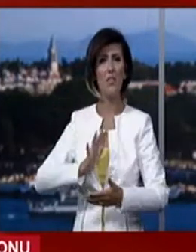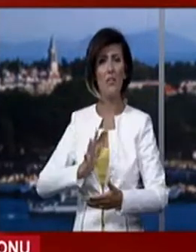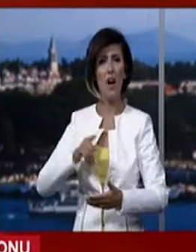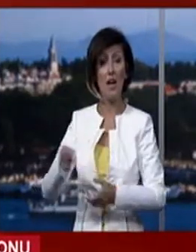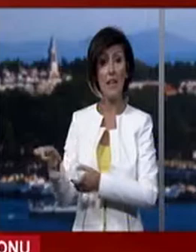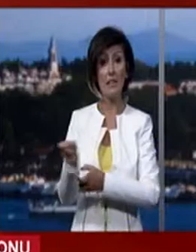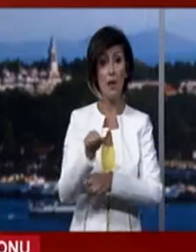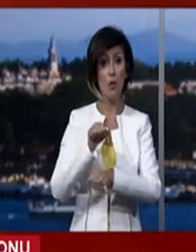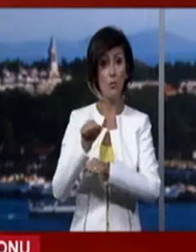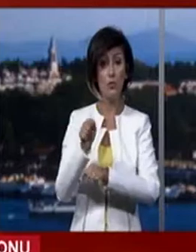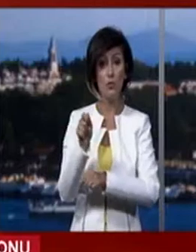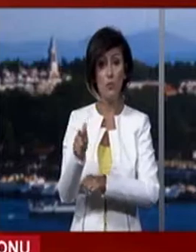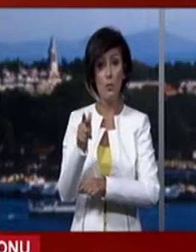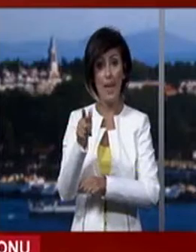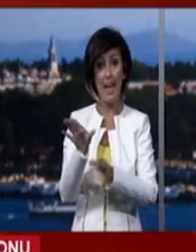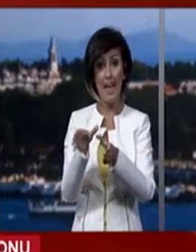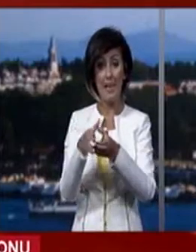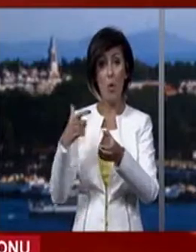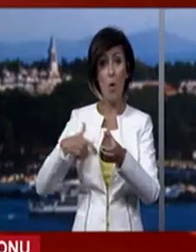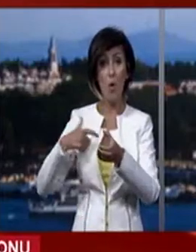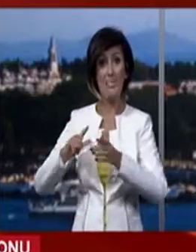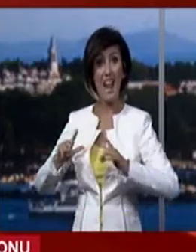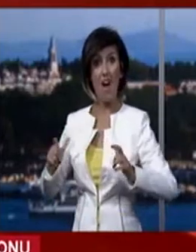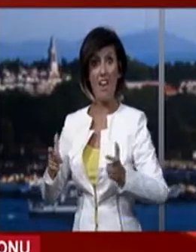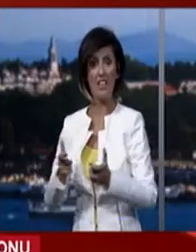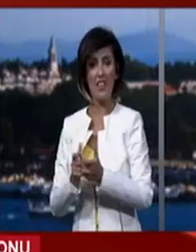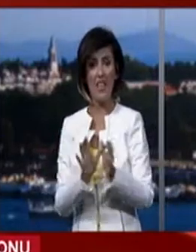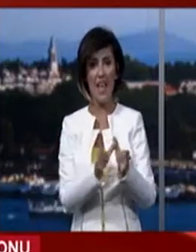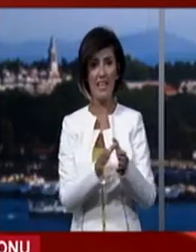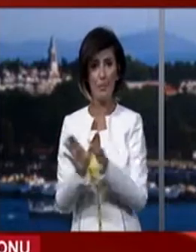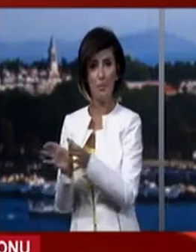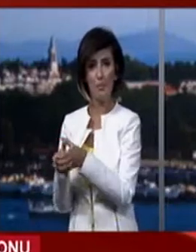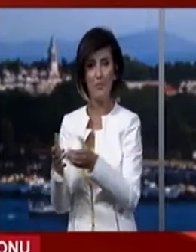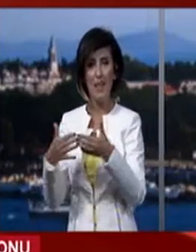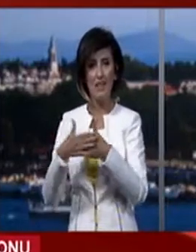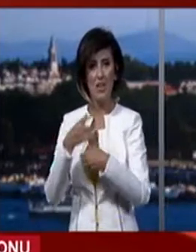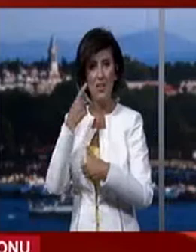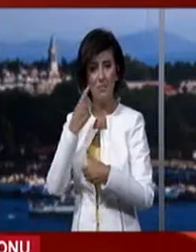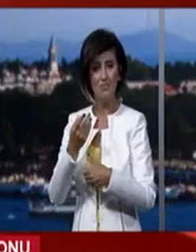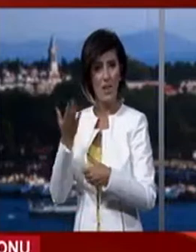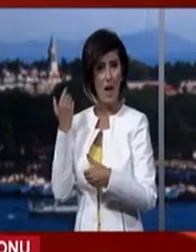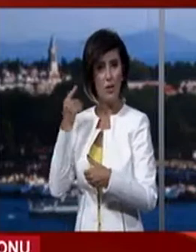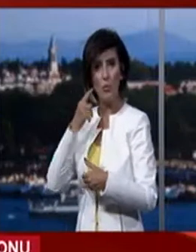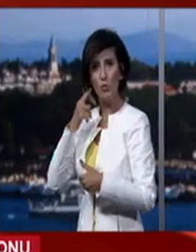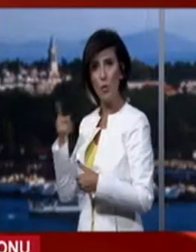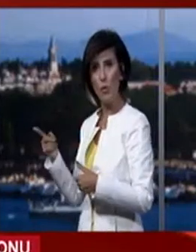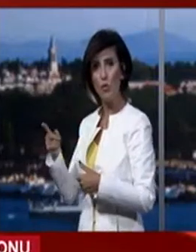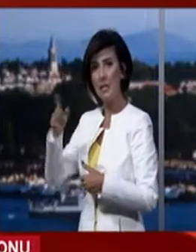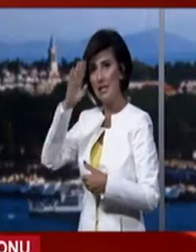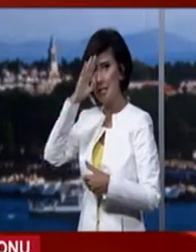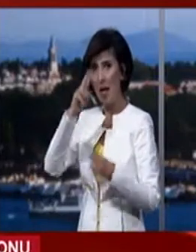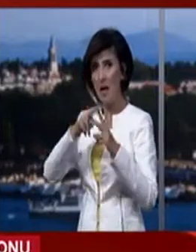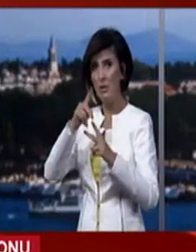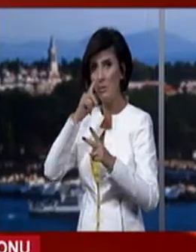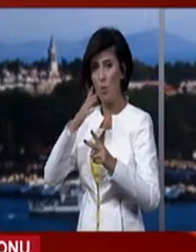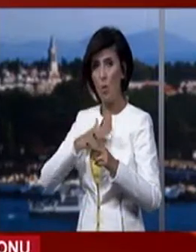Terörle mücadele şube ekipleri ve özel hareket ekipleri gece arkamda gördüğünüz İstanbul Emniyet Müdürlüğü önde toplandılar. Çünkü çok özel